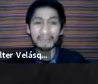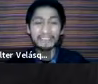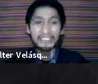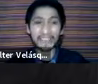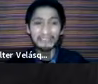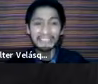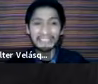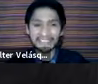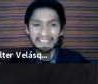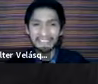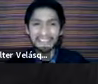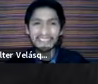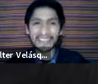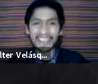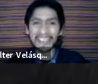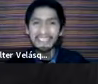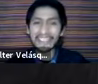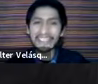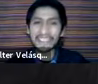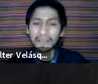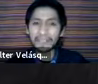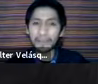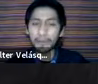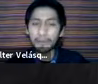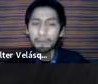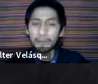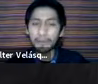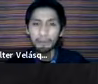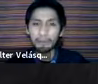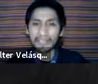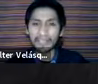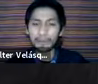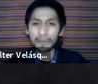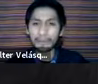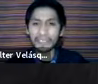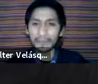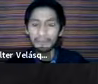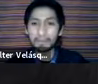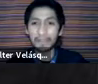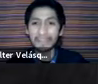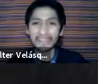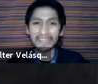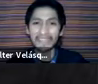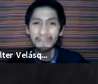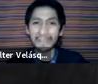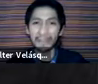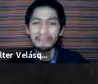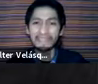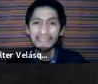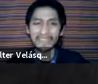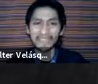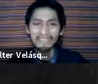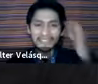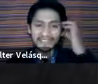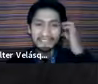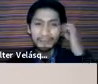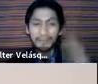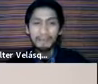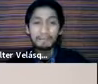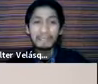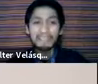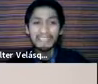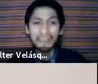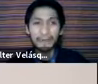a que los niños ingresen y despertar un poquito la curiosidad, no tanto empezar a escribir en la pizarra,